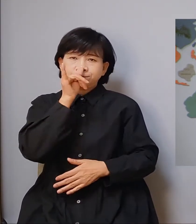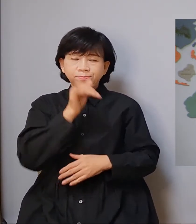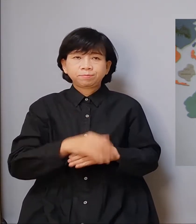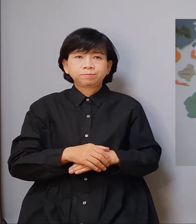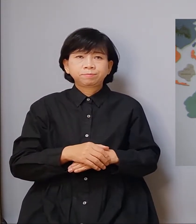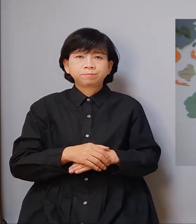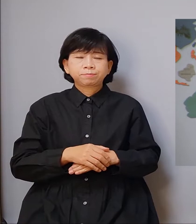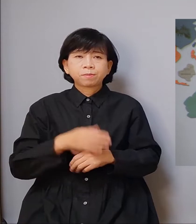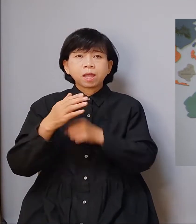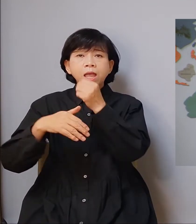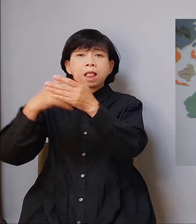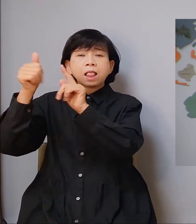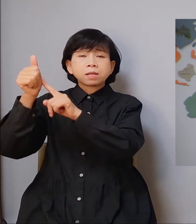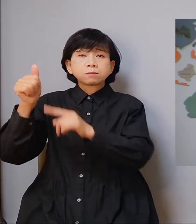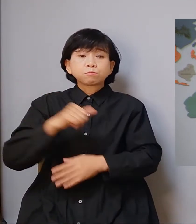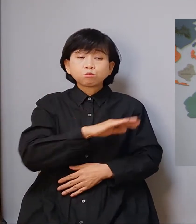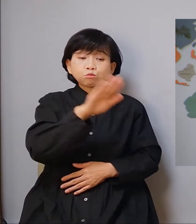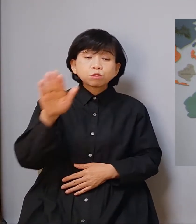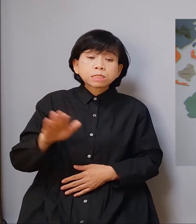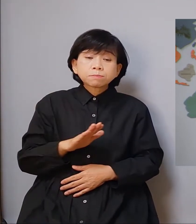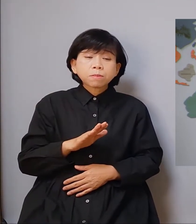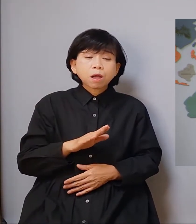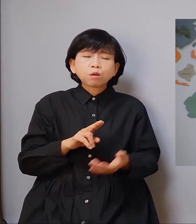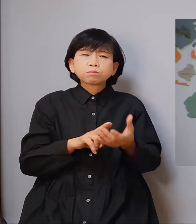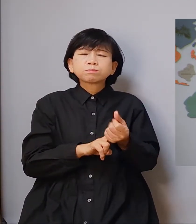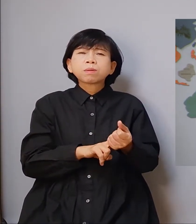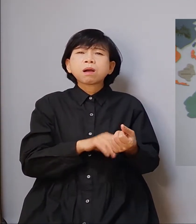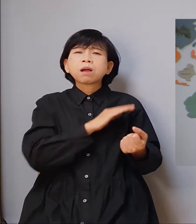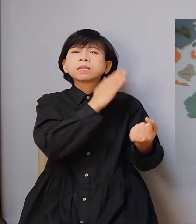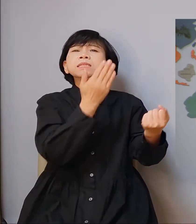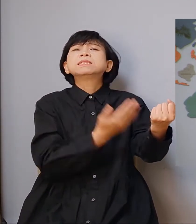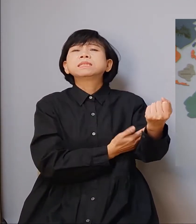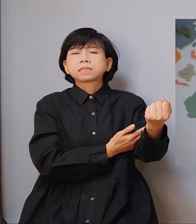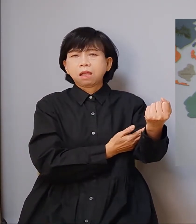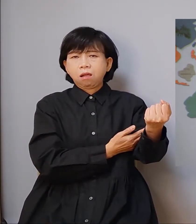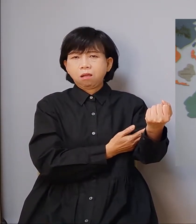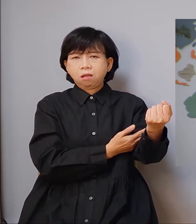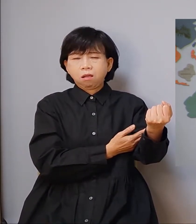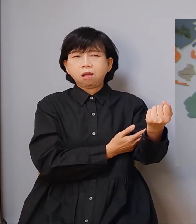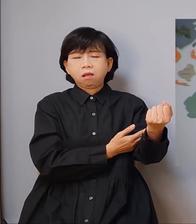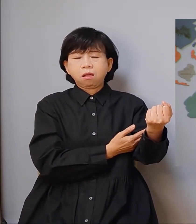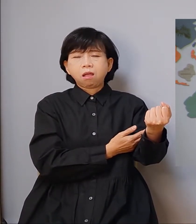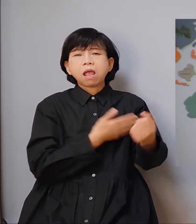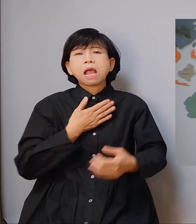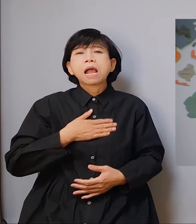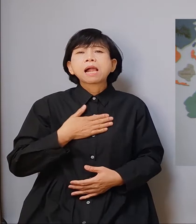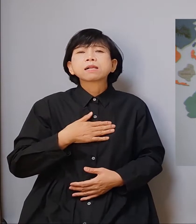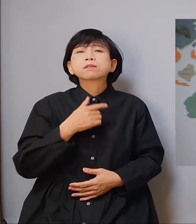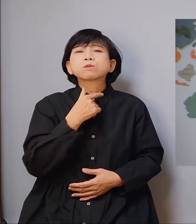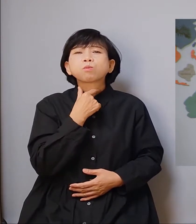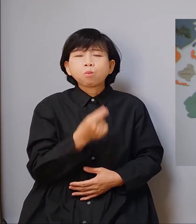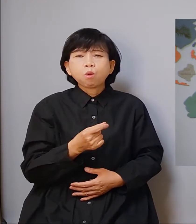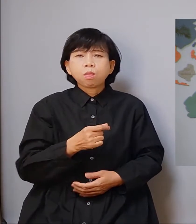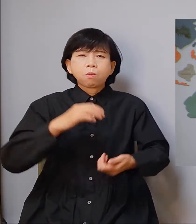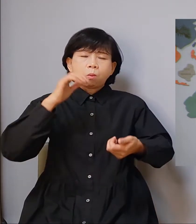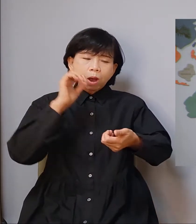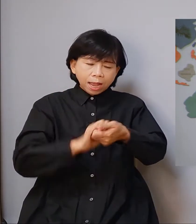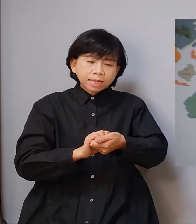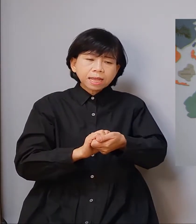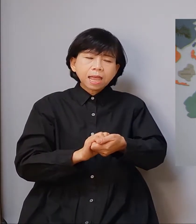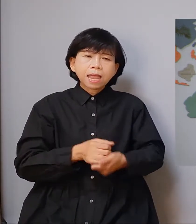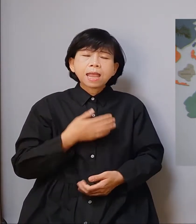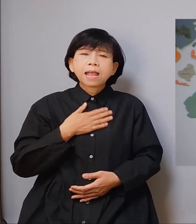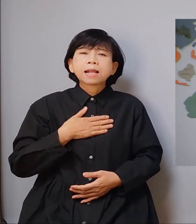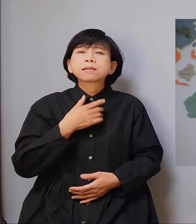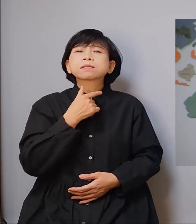우리의 잠재력이 있음을 알기 원하십니다. 또한 아울러 우리의 한계도 좀 알기를